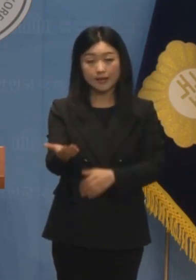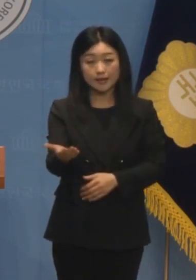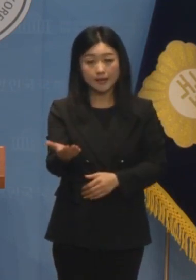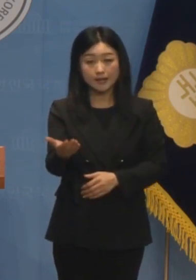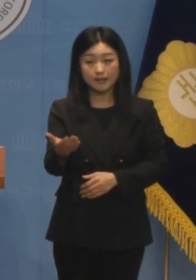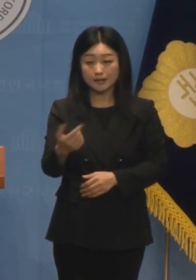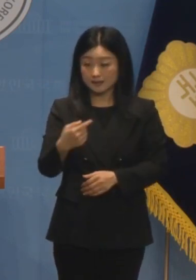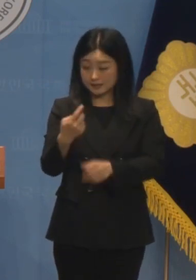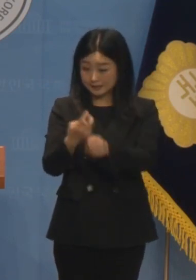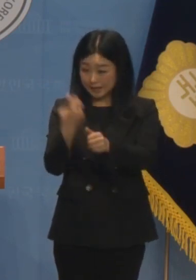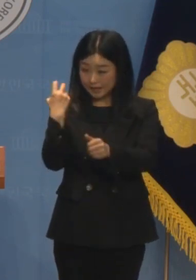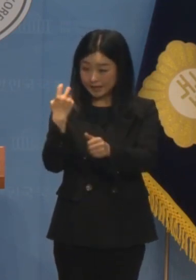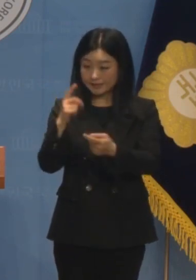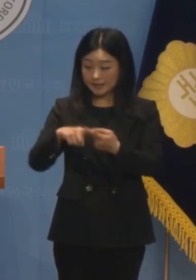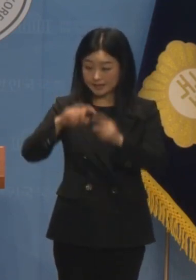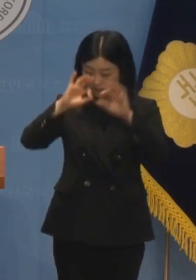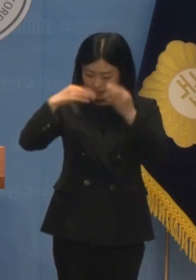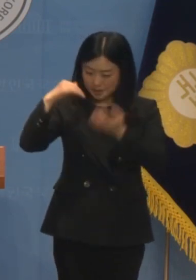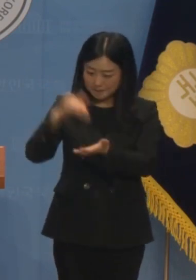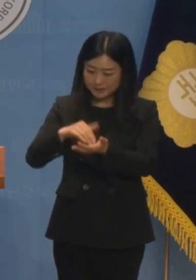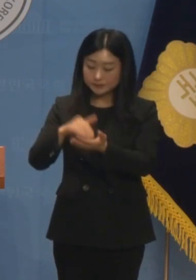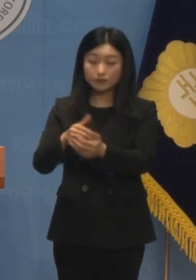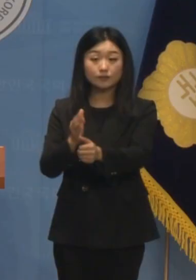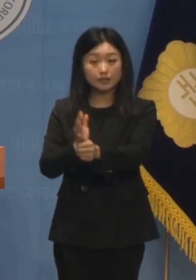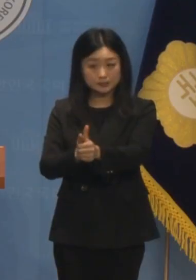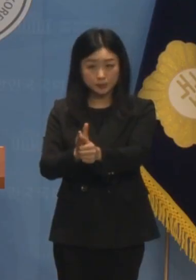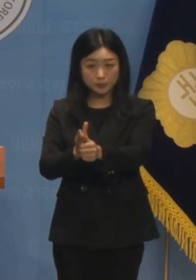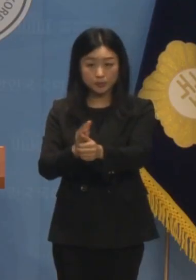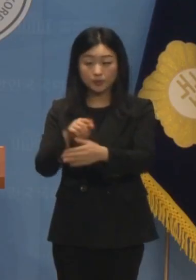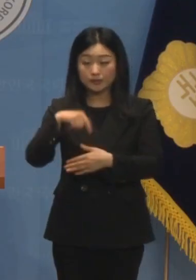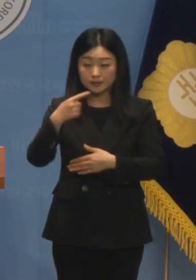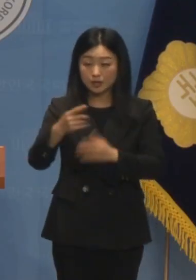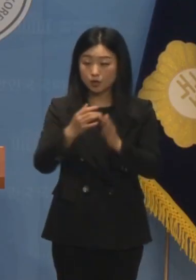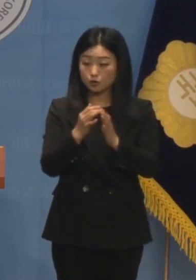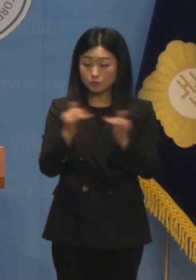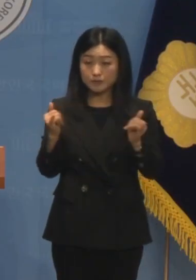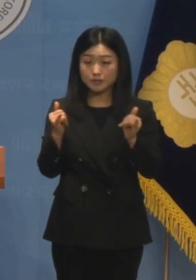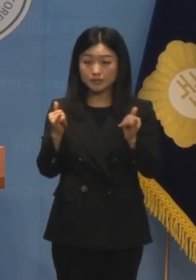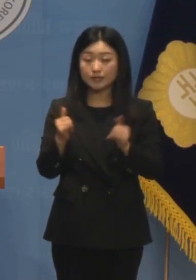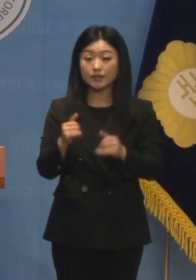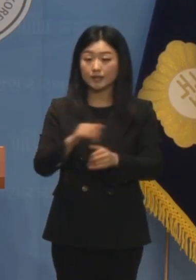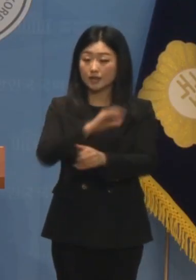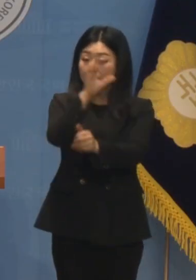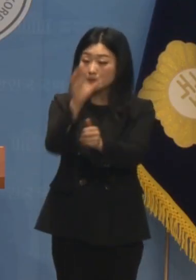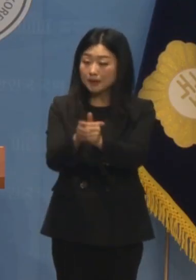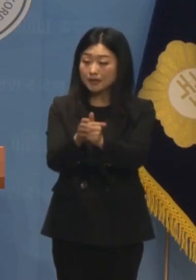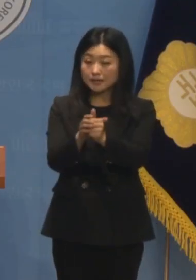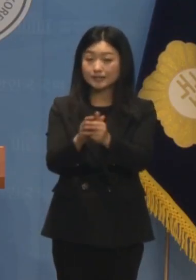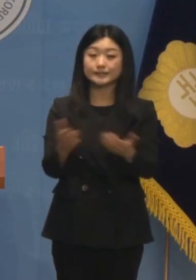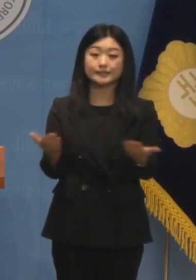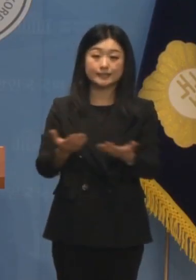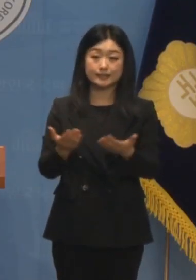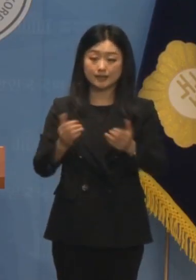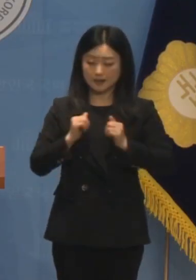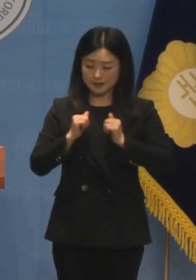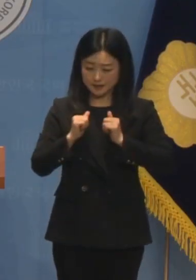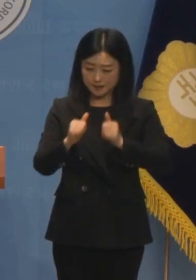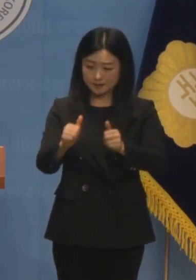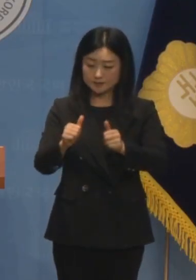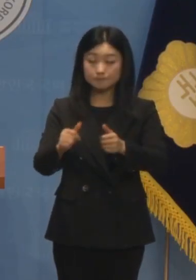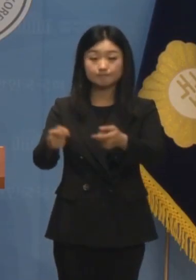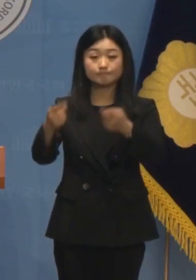검사 탄핵을 반성의 계기로 삼아 국민께서 부여한 본연의 임무에 충실할